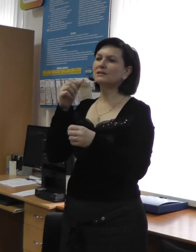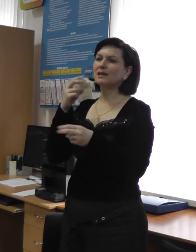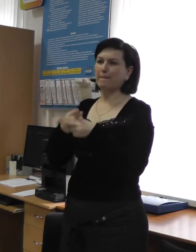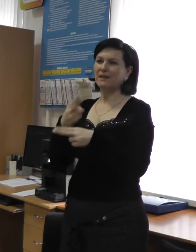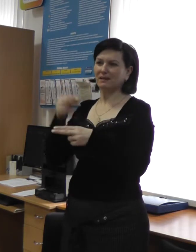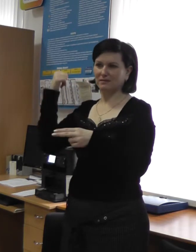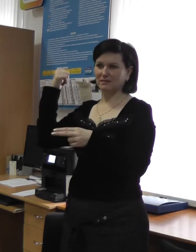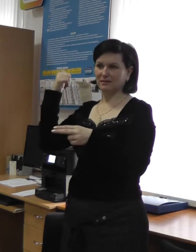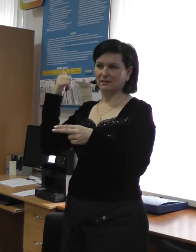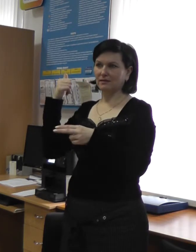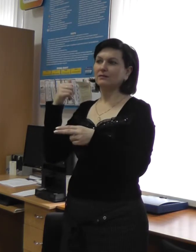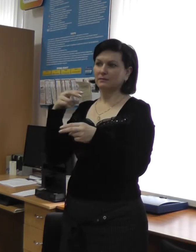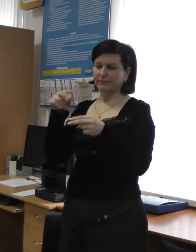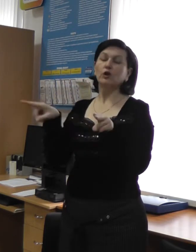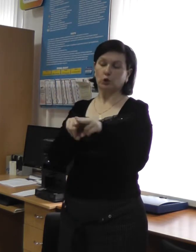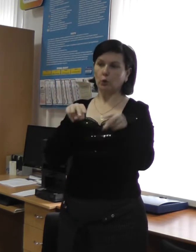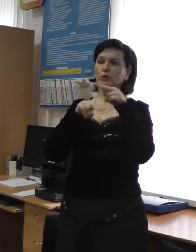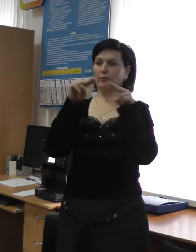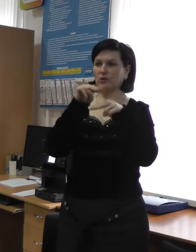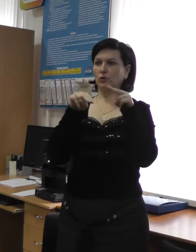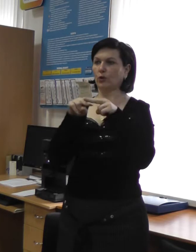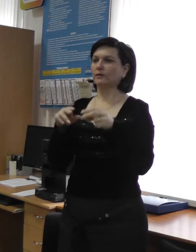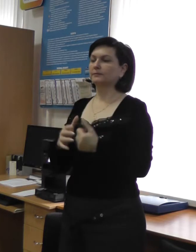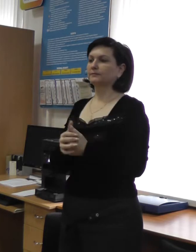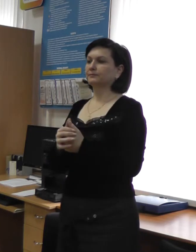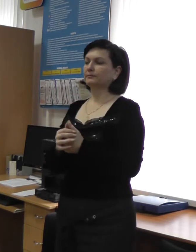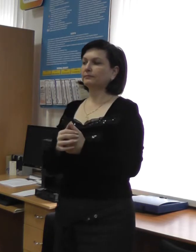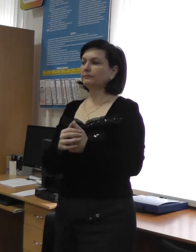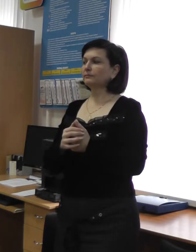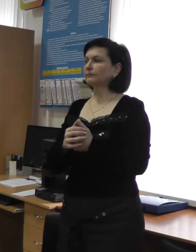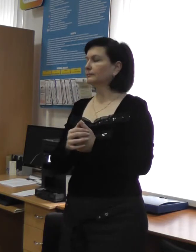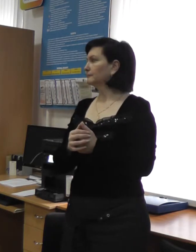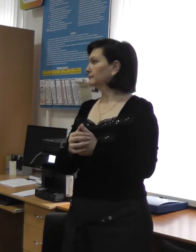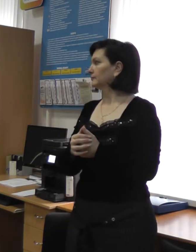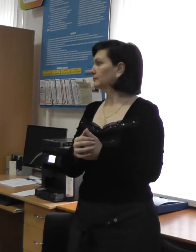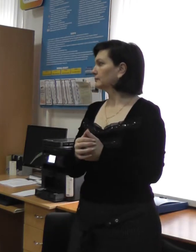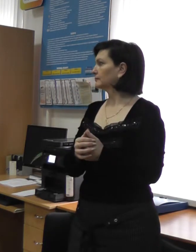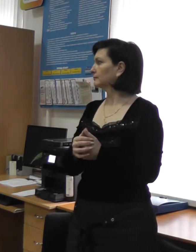1899 года продажа зерна в губернии превысила внутренний...